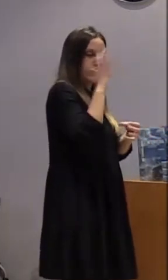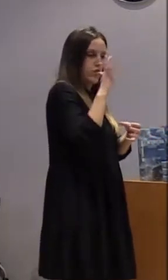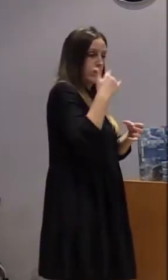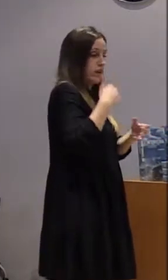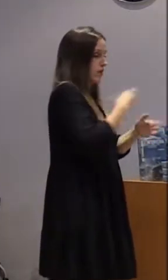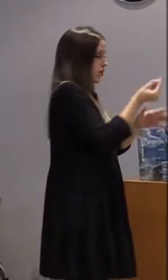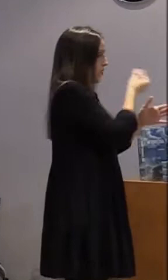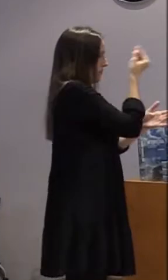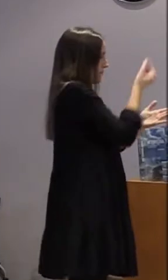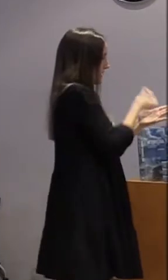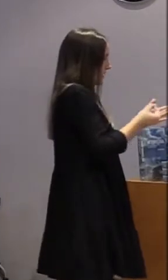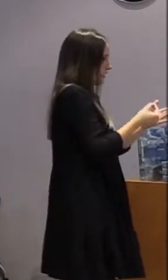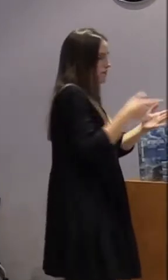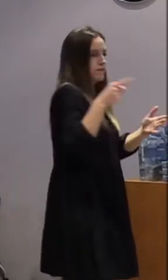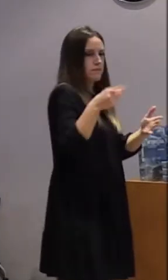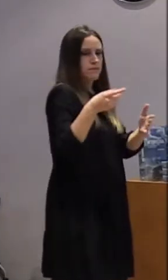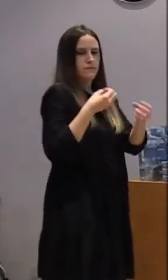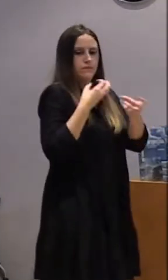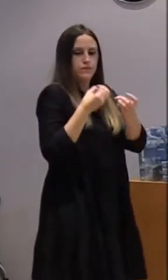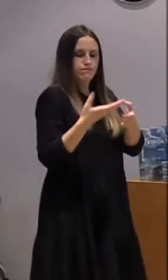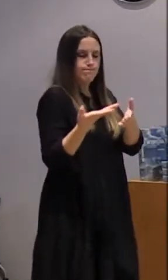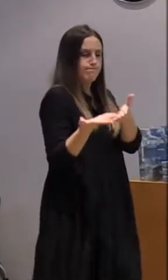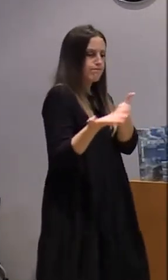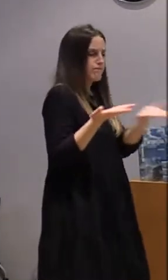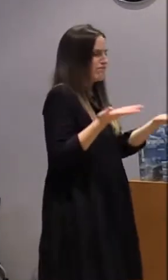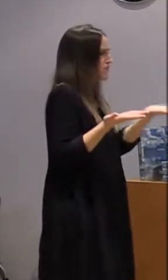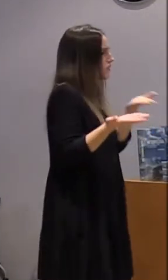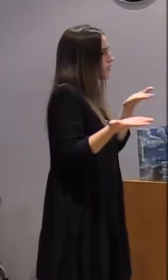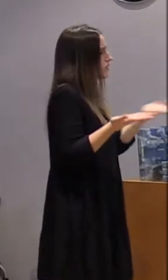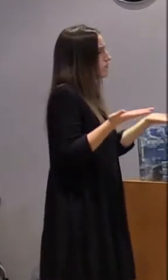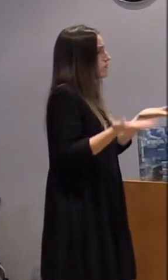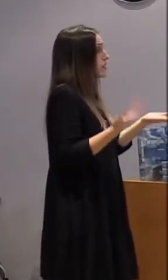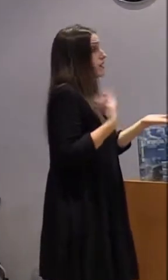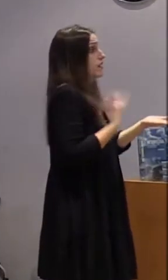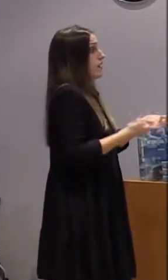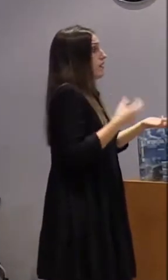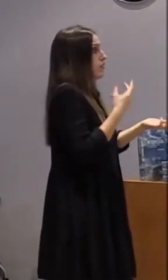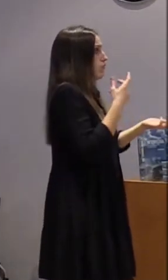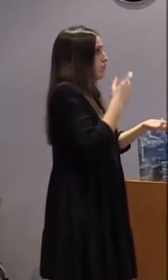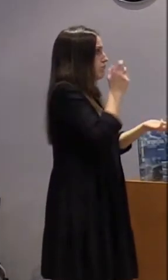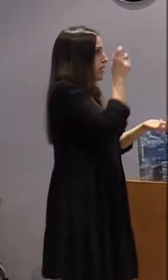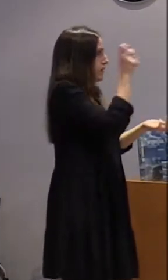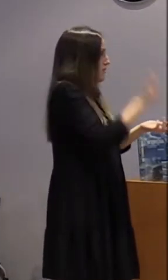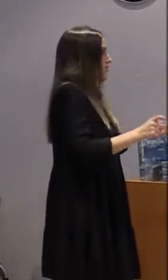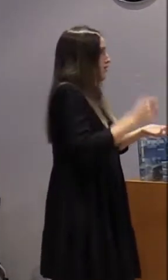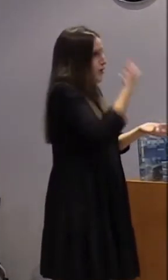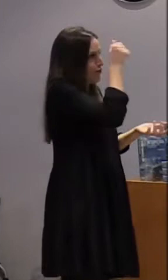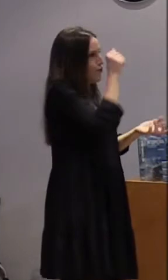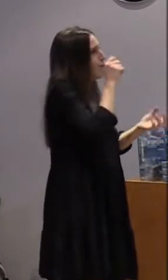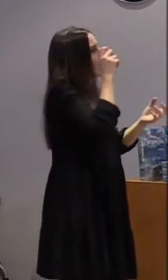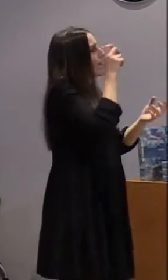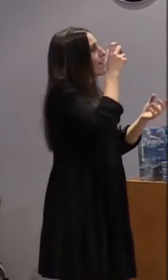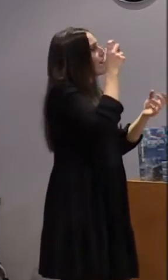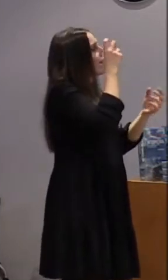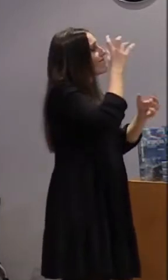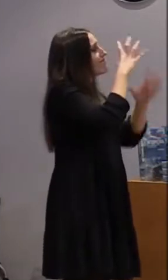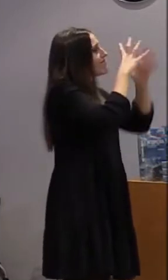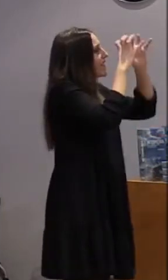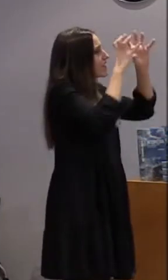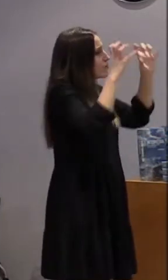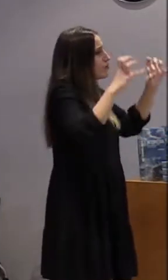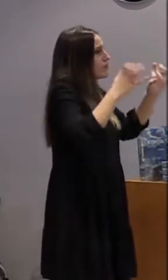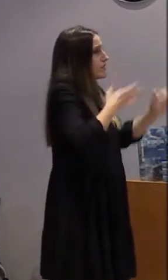pintaba, entender. Él al final era un hombre de las nubes, él quería entender esa dinámica. Fijaros que